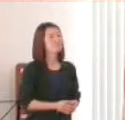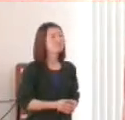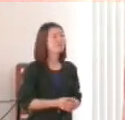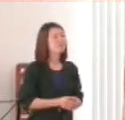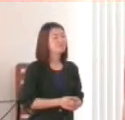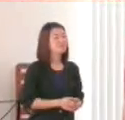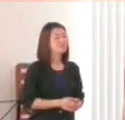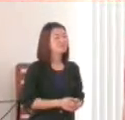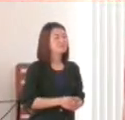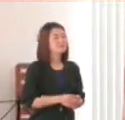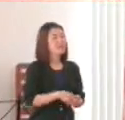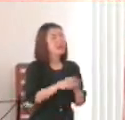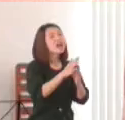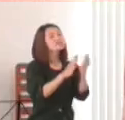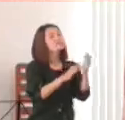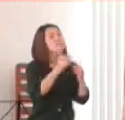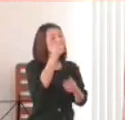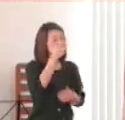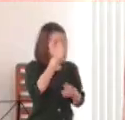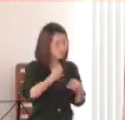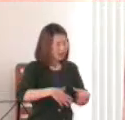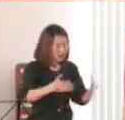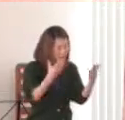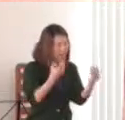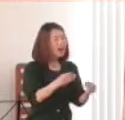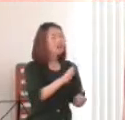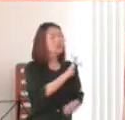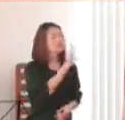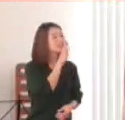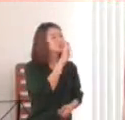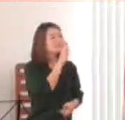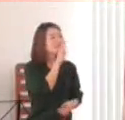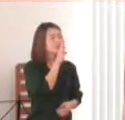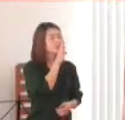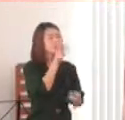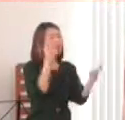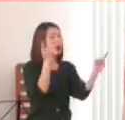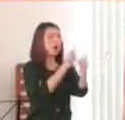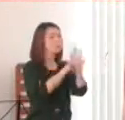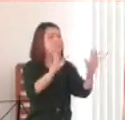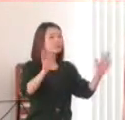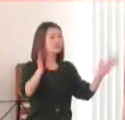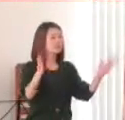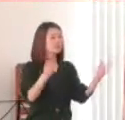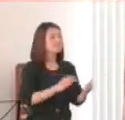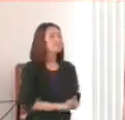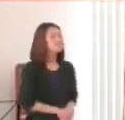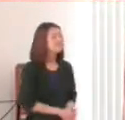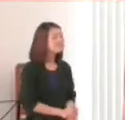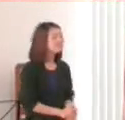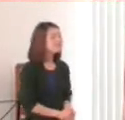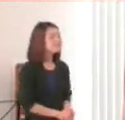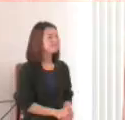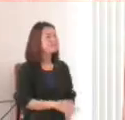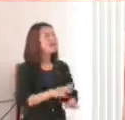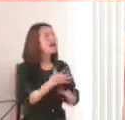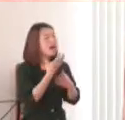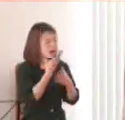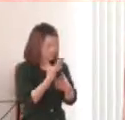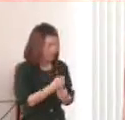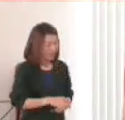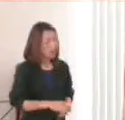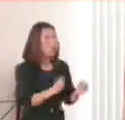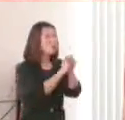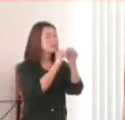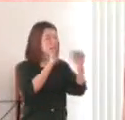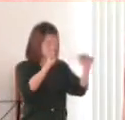てくださったんです。事実ですからね、イエス・キリストはこの地上を歩まれたっていうのは事実なんですから。アーメン。お祈りしましょう。